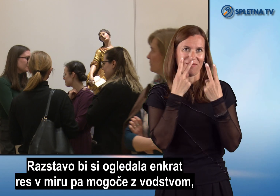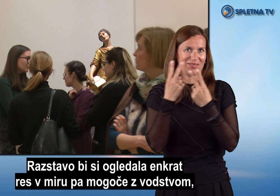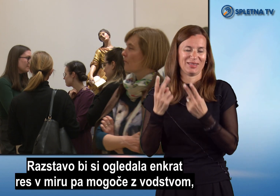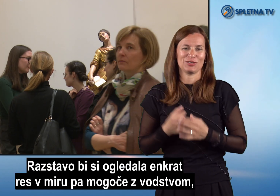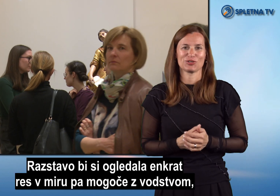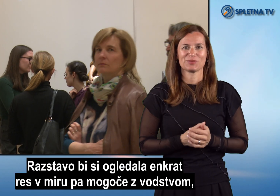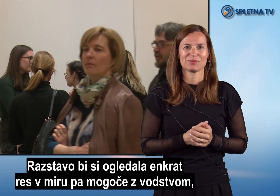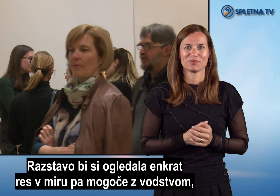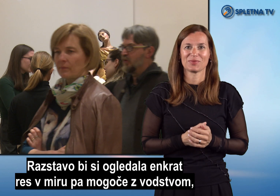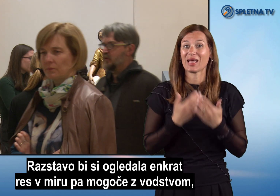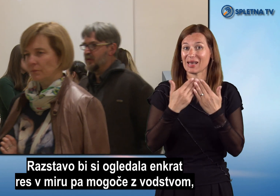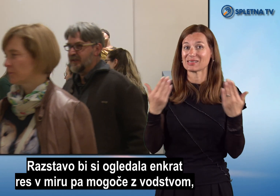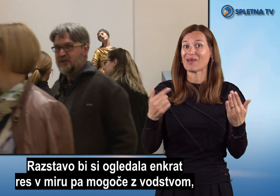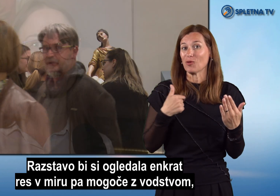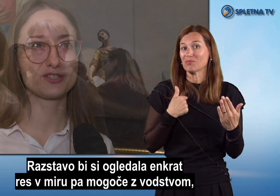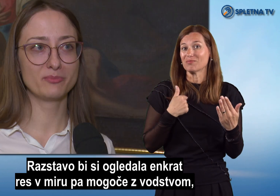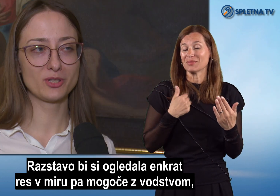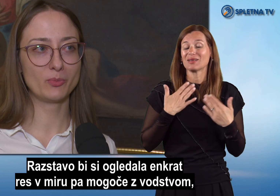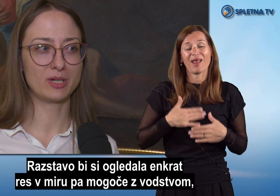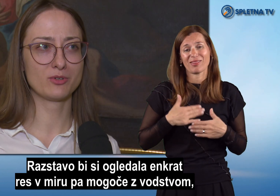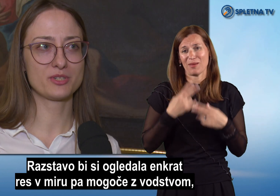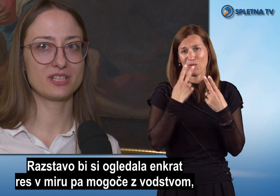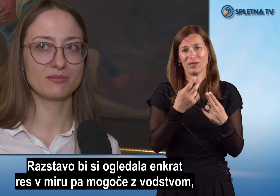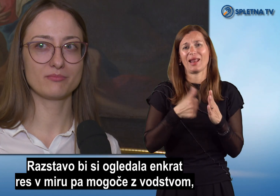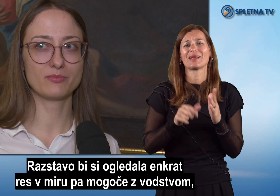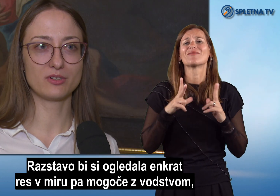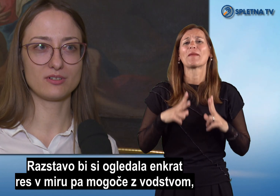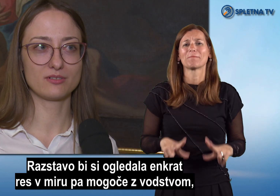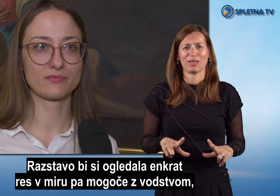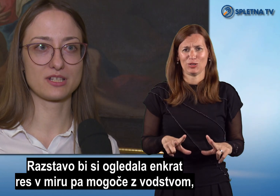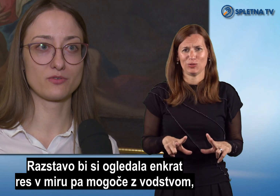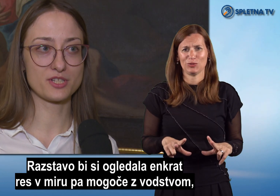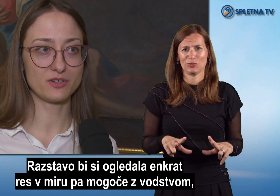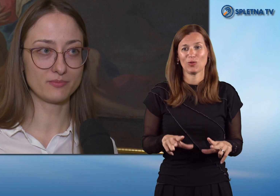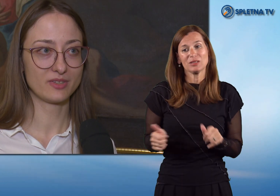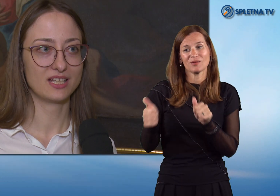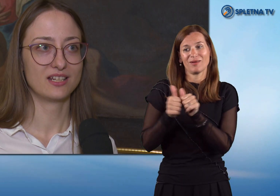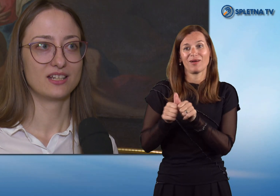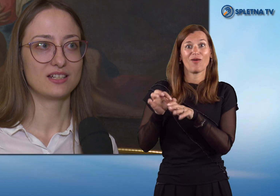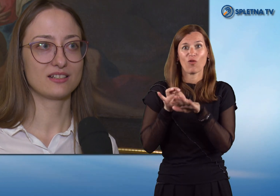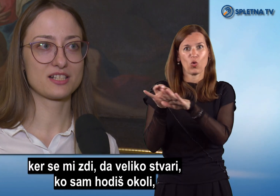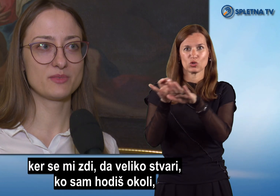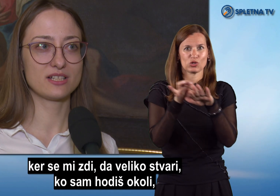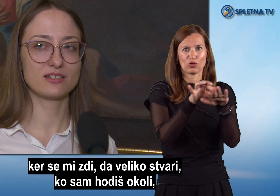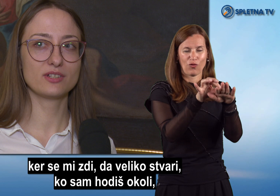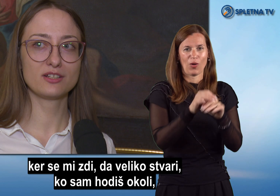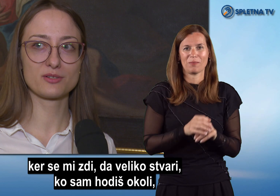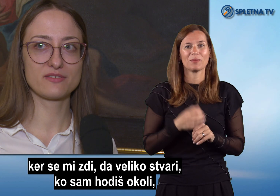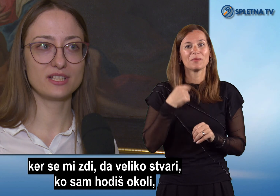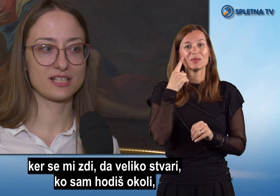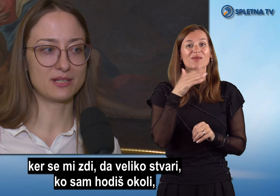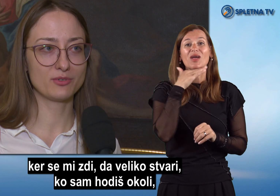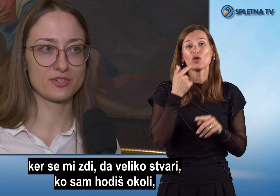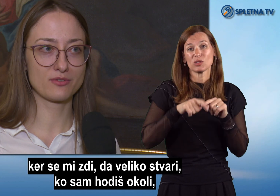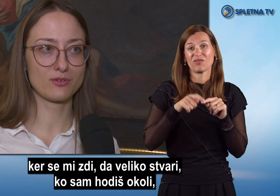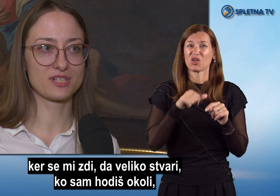vidiš. Ja, razstavo bi se ogledala enkrat res v miru, pa mogoče z vodstvom. Ker se mi zdi, da veliko stvari,